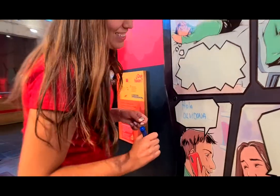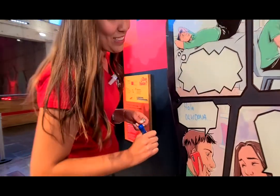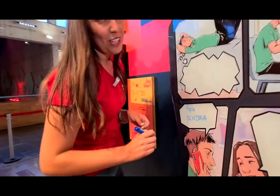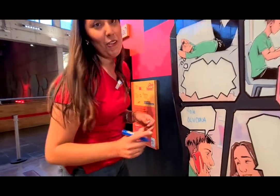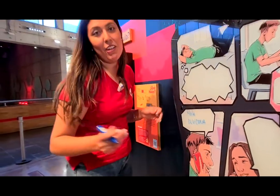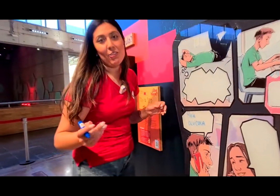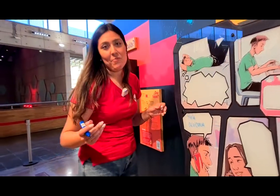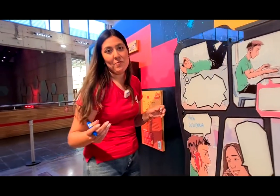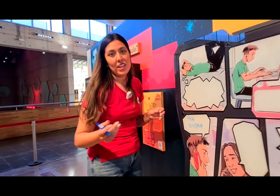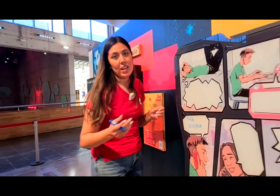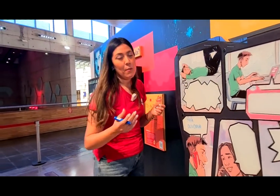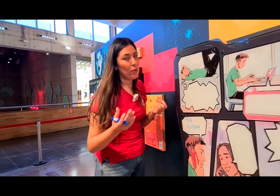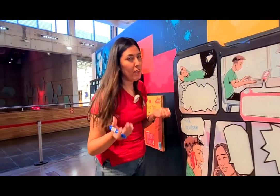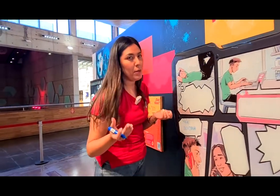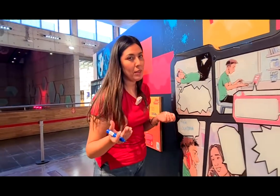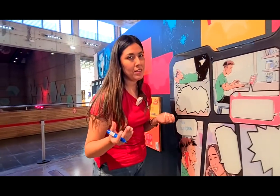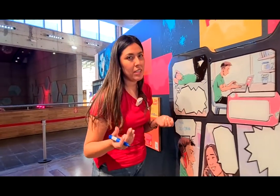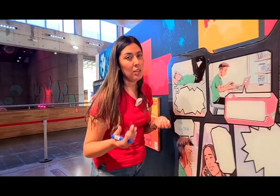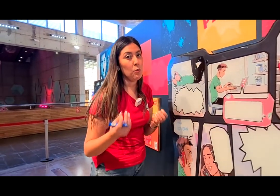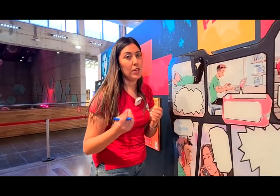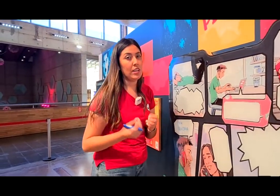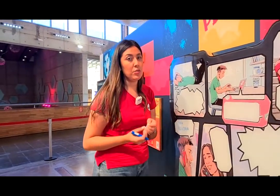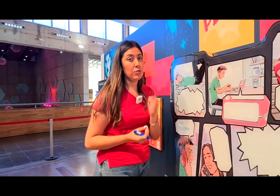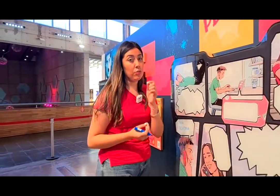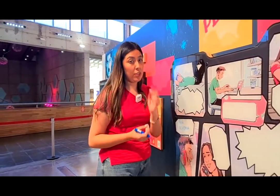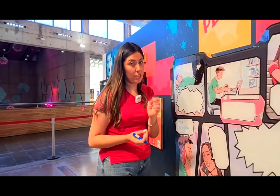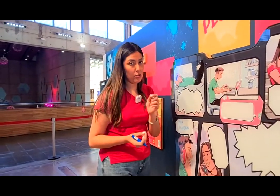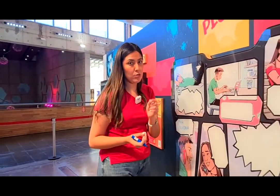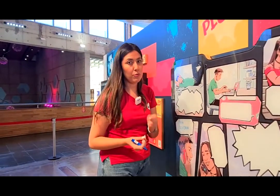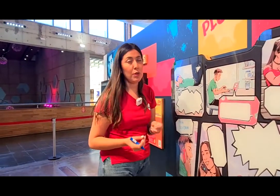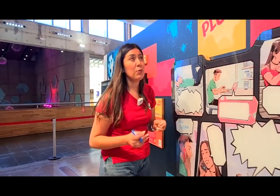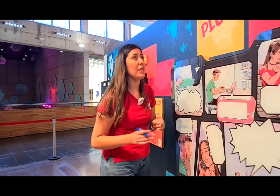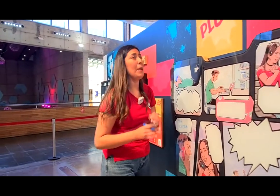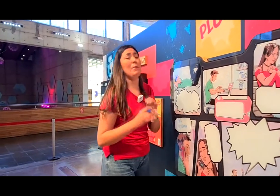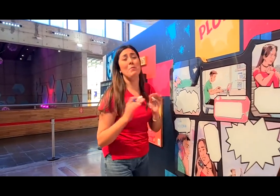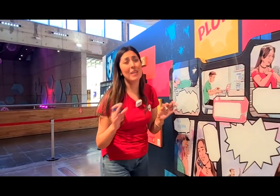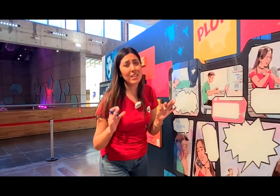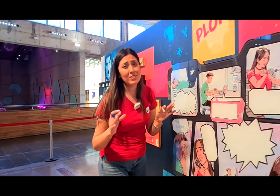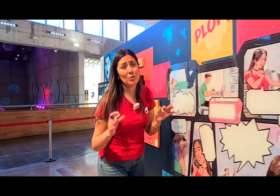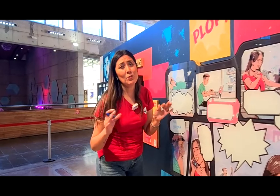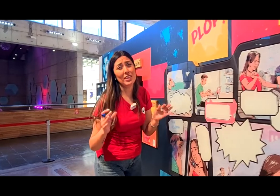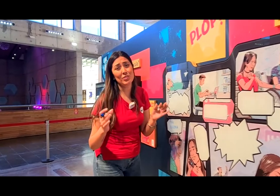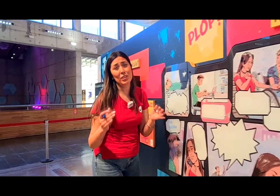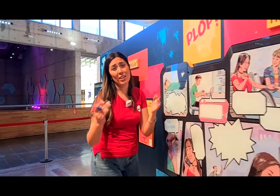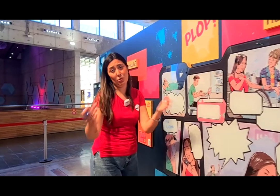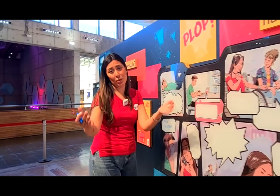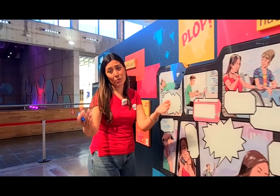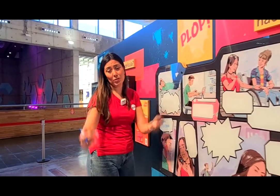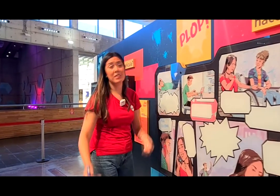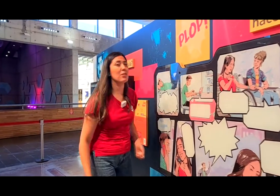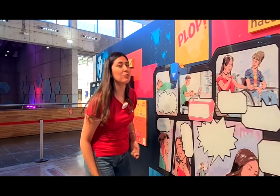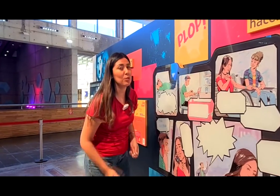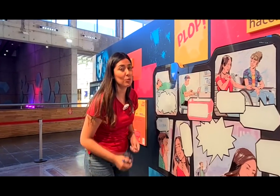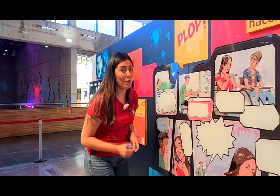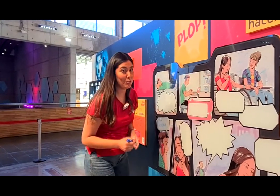Y bueno, probablemente la comunicación con gestos fue una de las primeras comunicaciones que tuvimos entre los seres humanos.